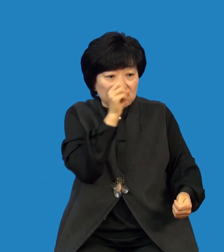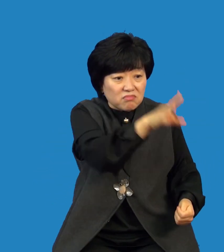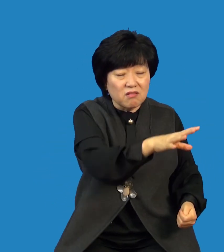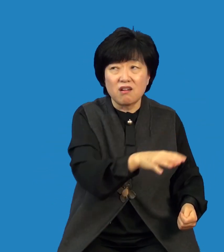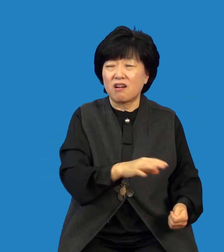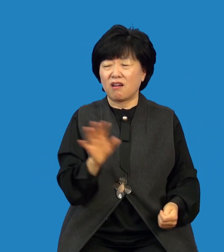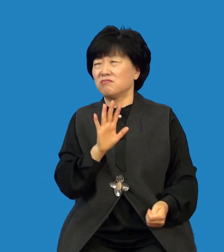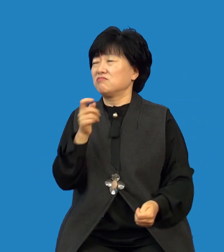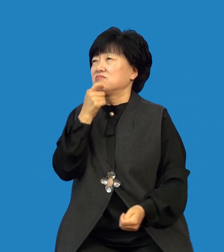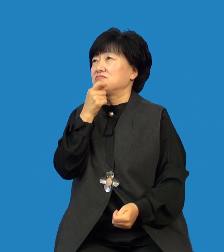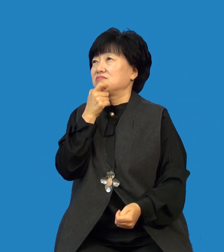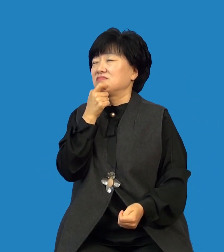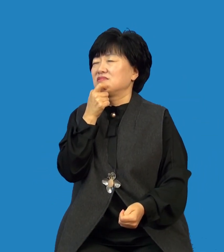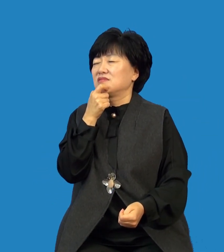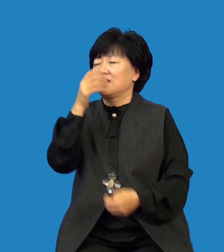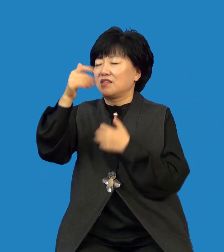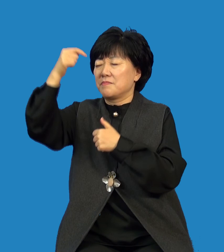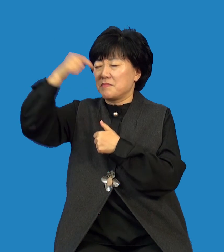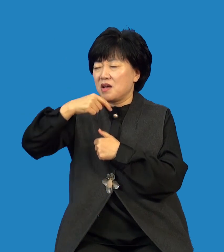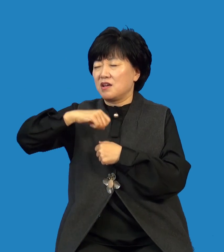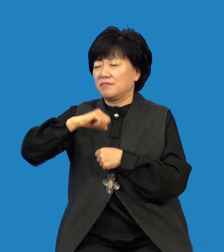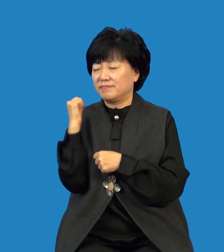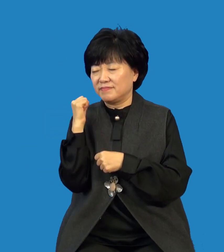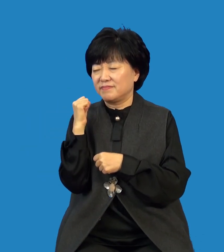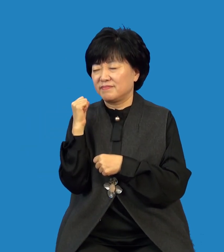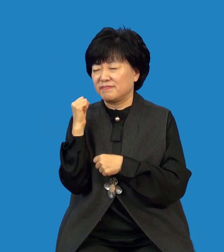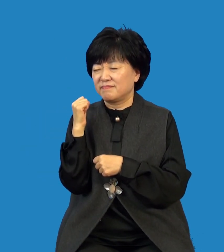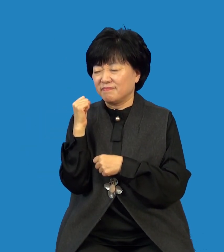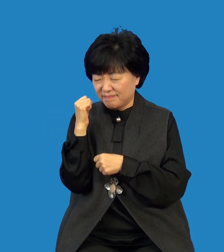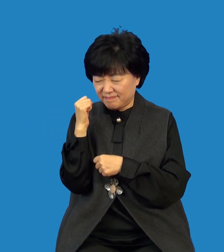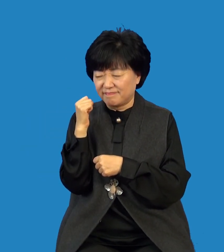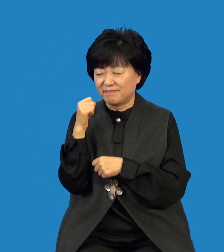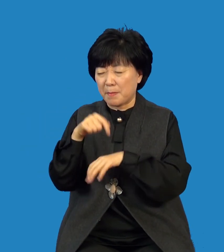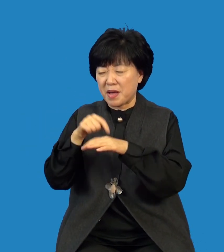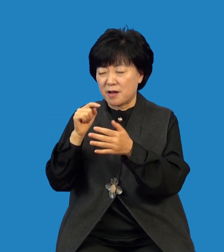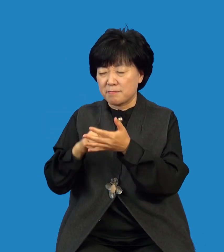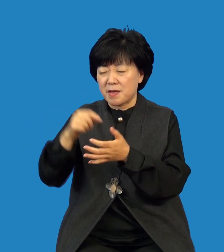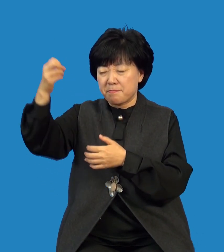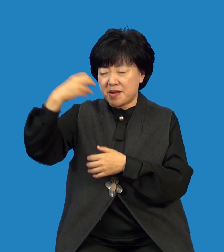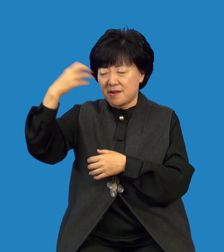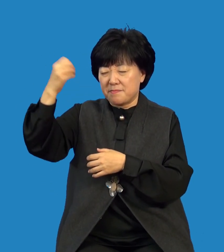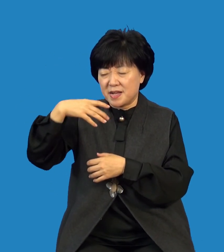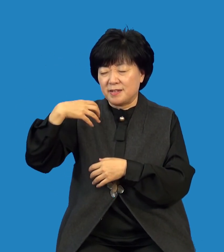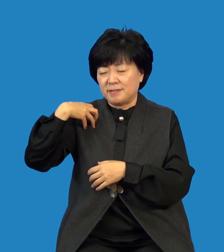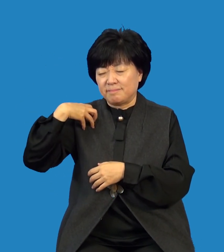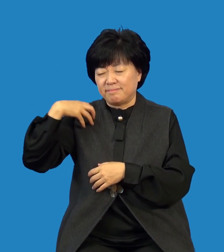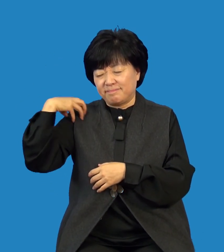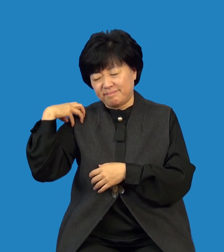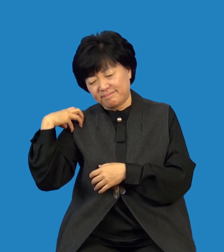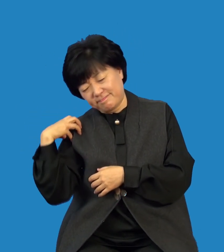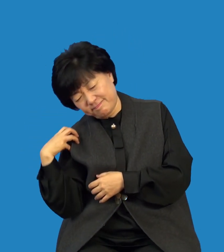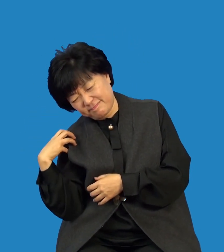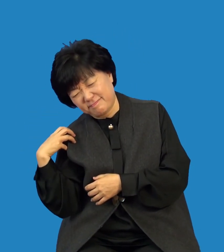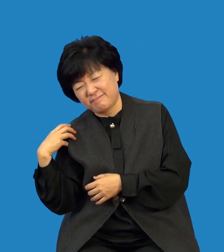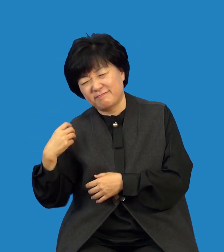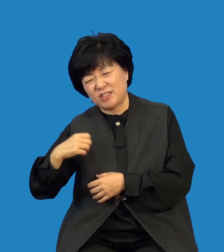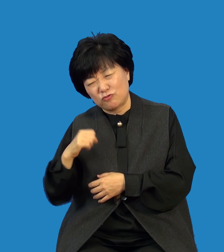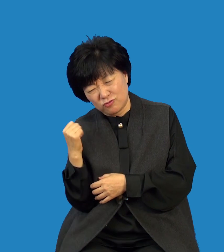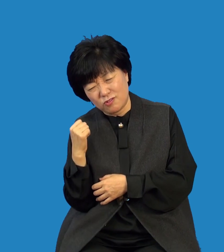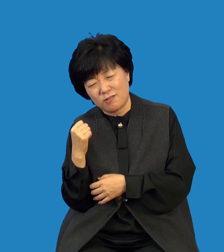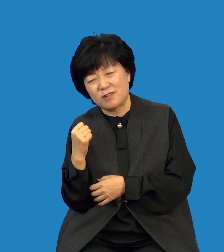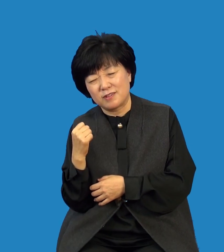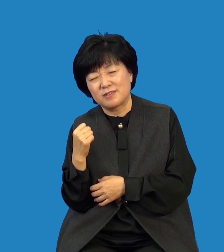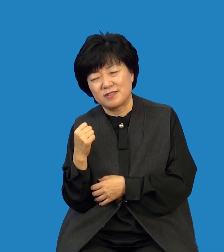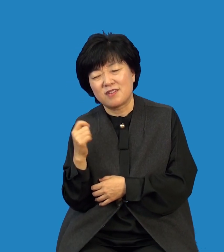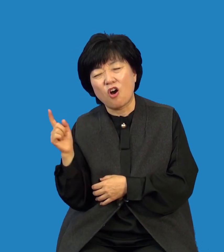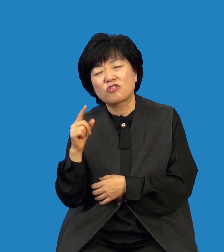하나님께서 우리 마음 가운데 어떤 마음을 주시고 부담을 주실 때 그런 부담들은 명확하잖아요. 아시잖아요, 여러분들이 먼저. 이